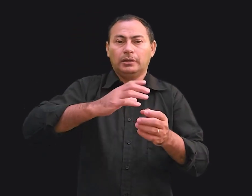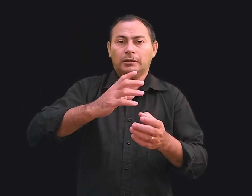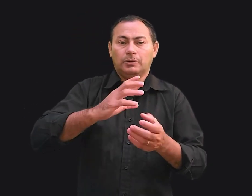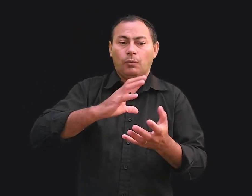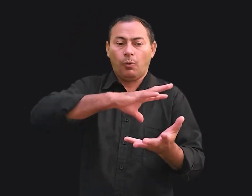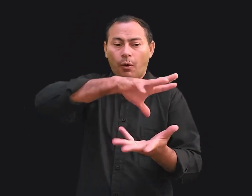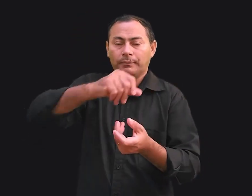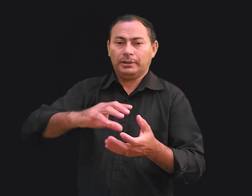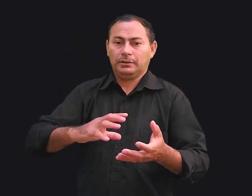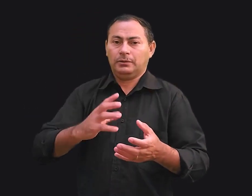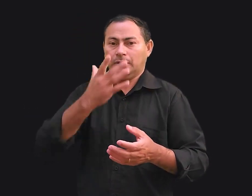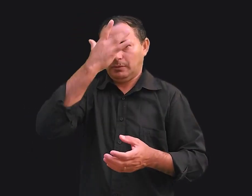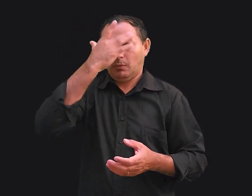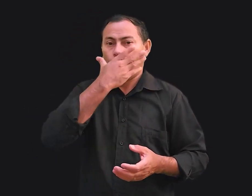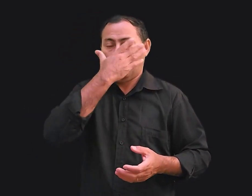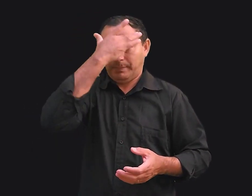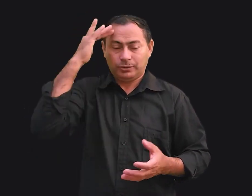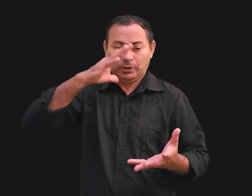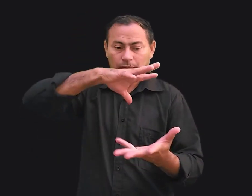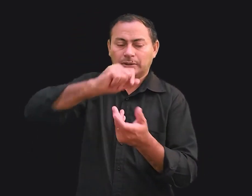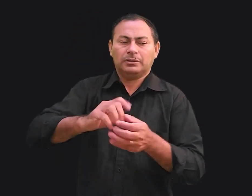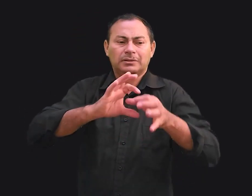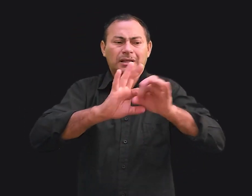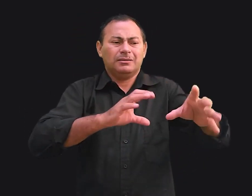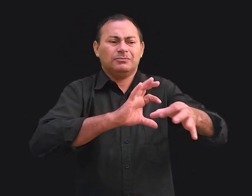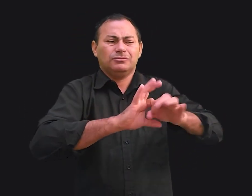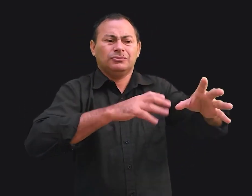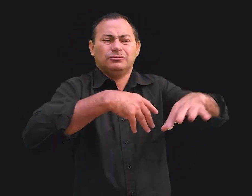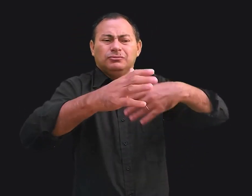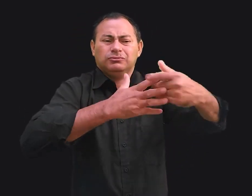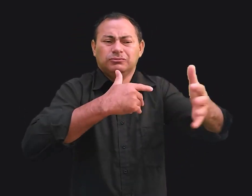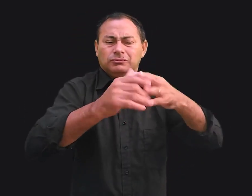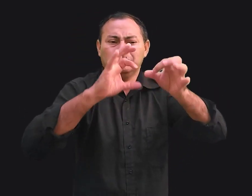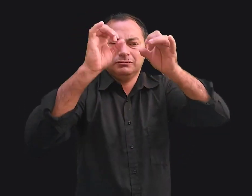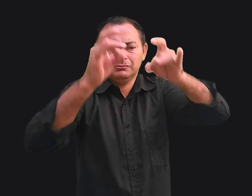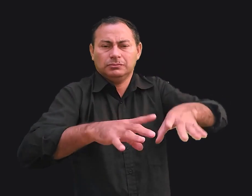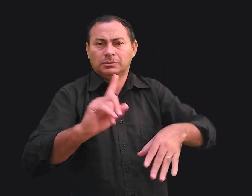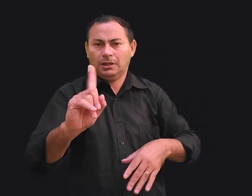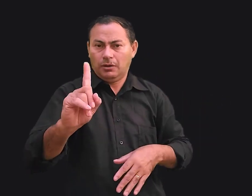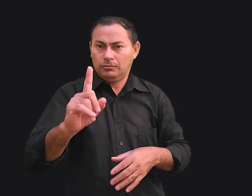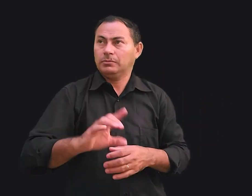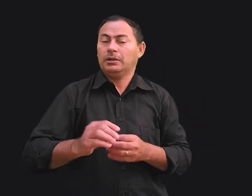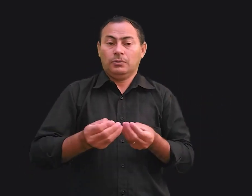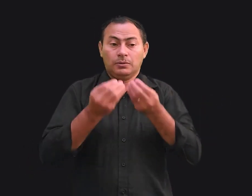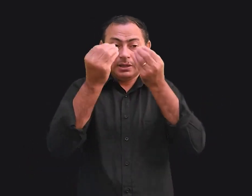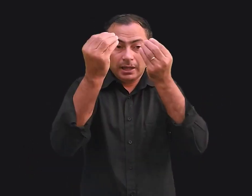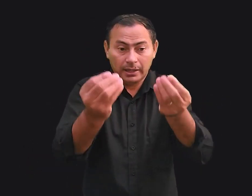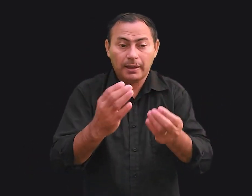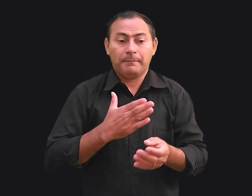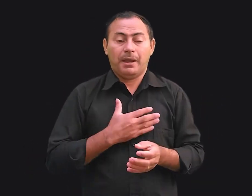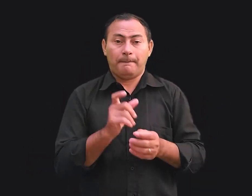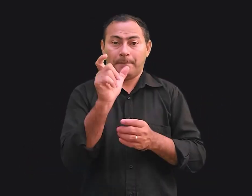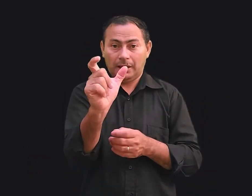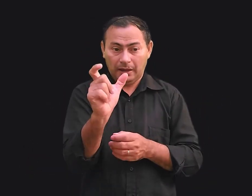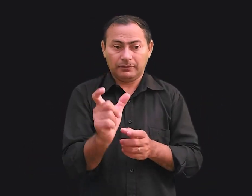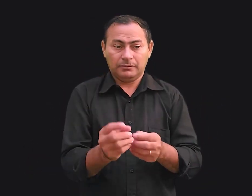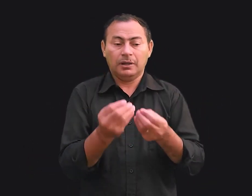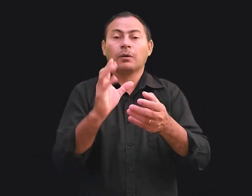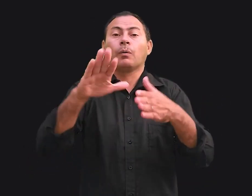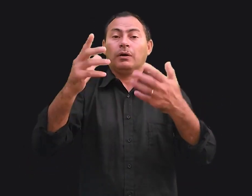mundo. Eu não o larguei lá tateando na escuridão. Eu darei a ele a minha palavra, mas quando fizer,